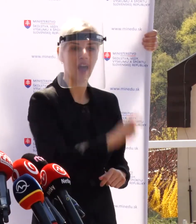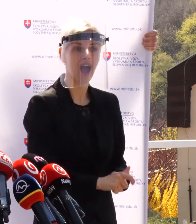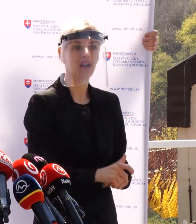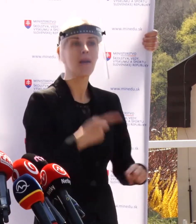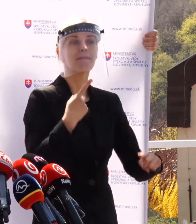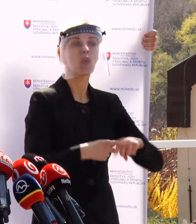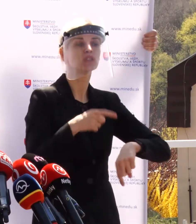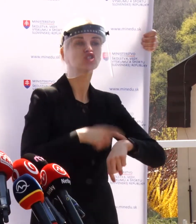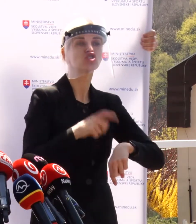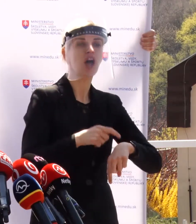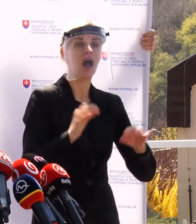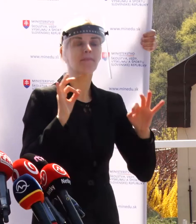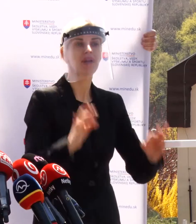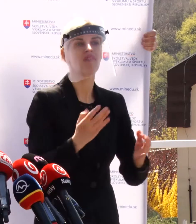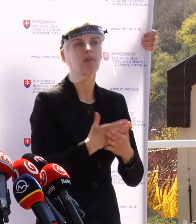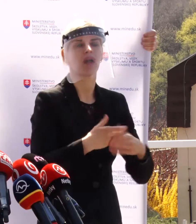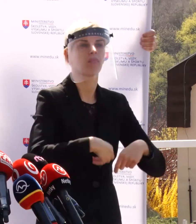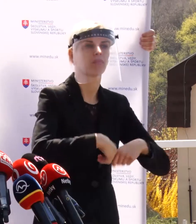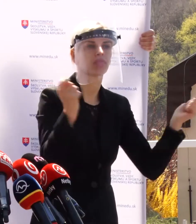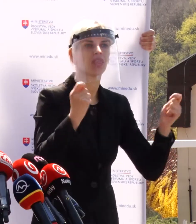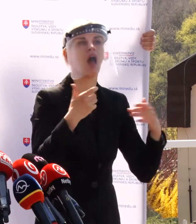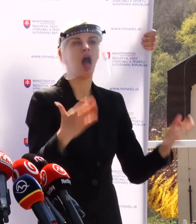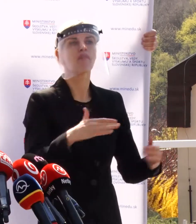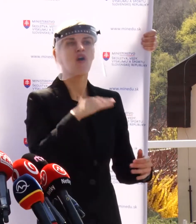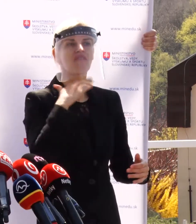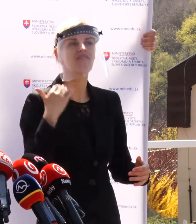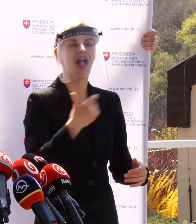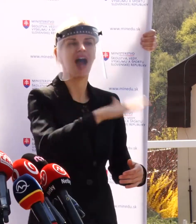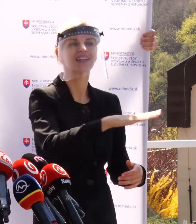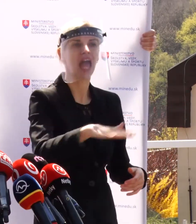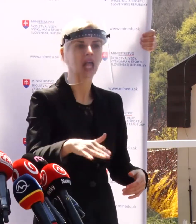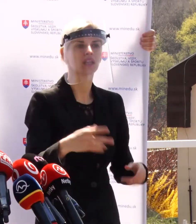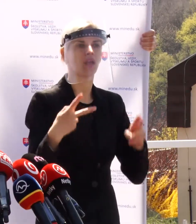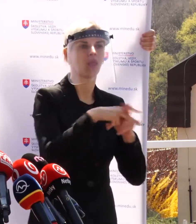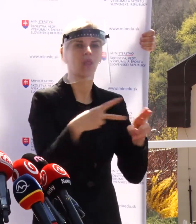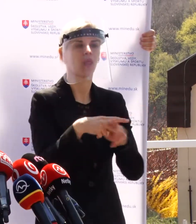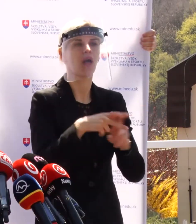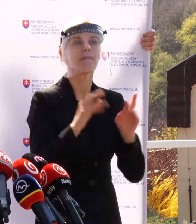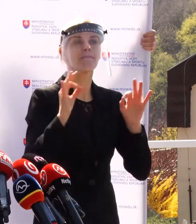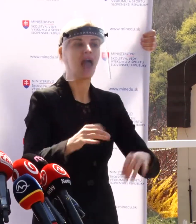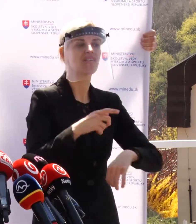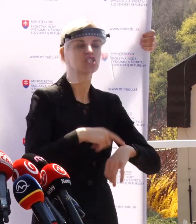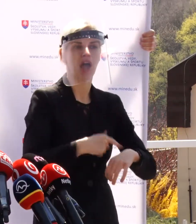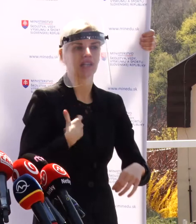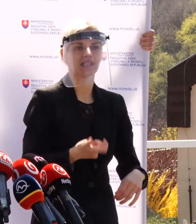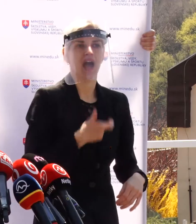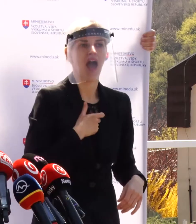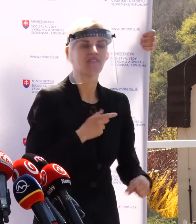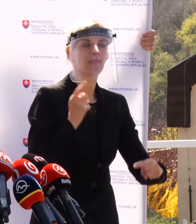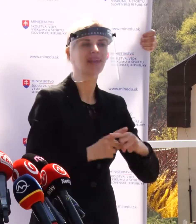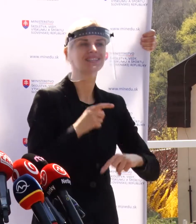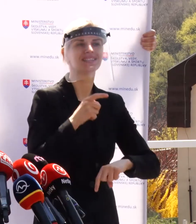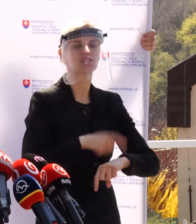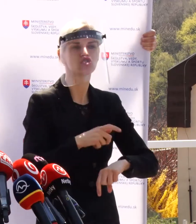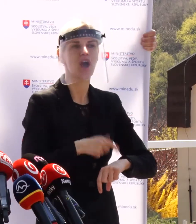čase, pretože vieme, že v domácnostiach sa často nachádzajú viacerí žiaci a niekedy jednoducho nie je možné zabezpečiť, aby žiak presne v danom